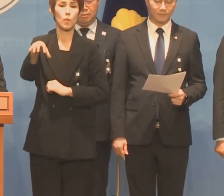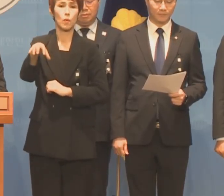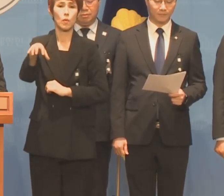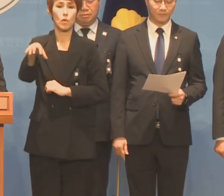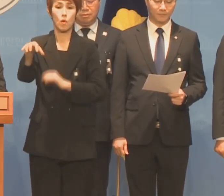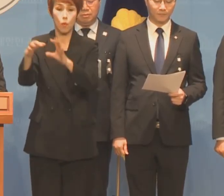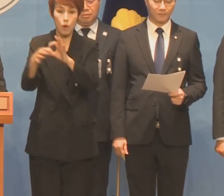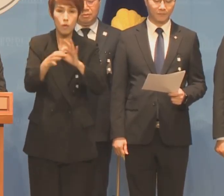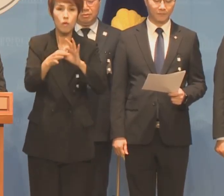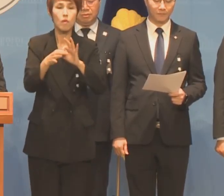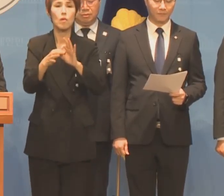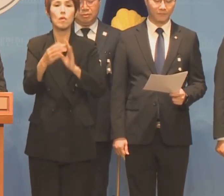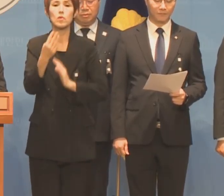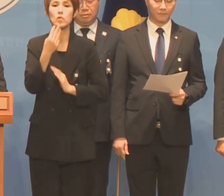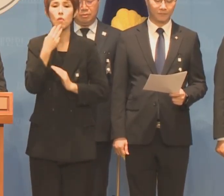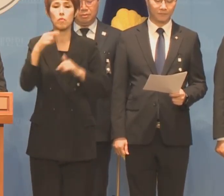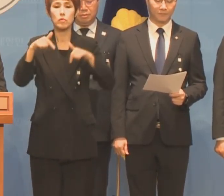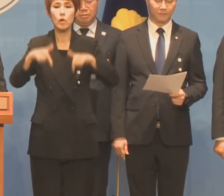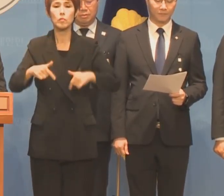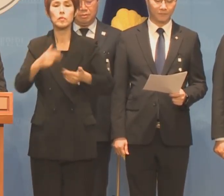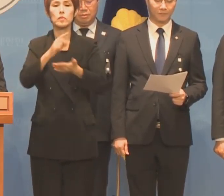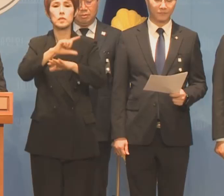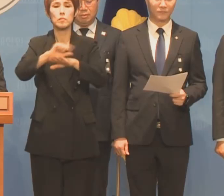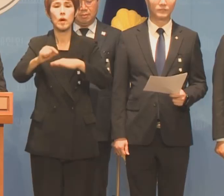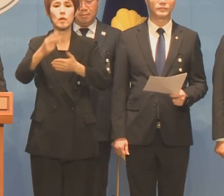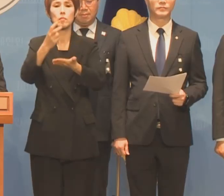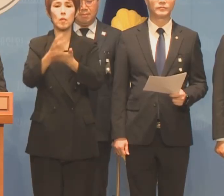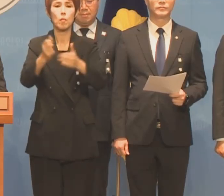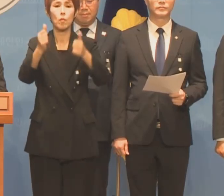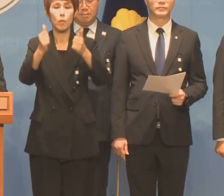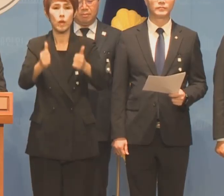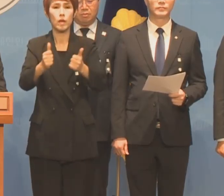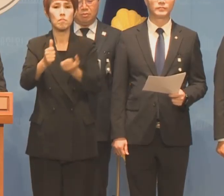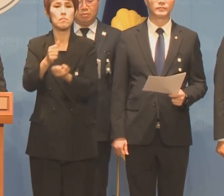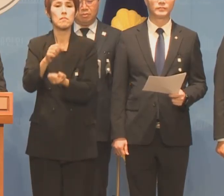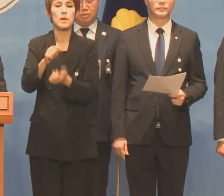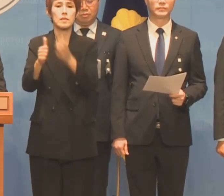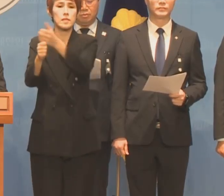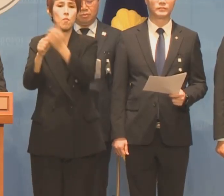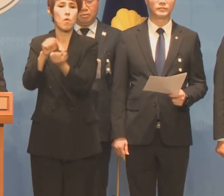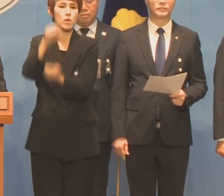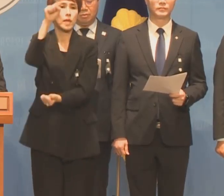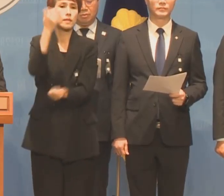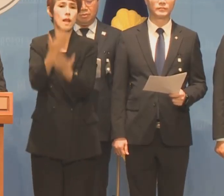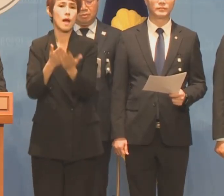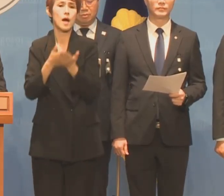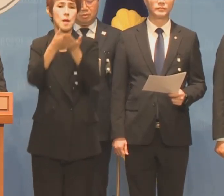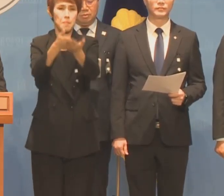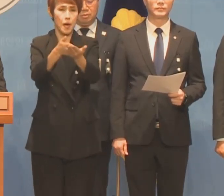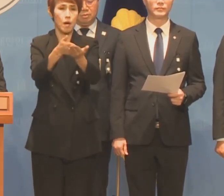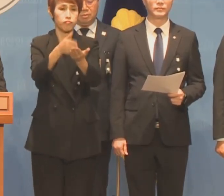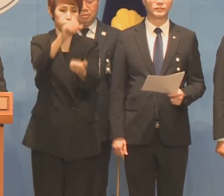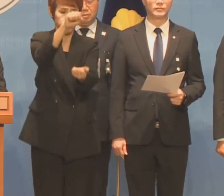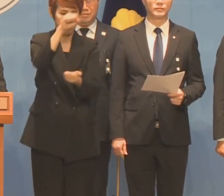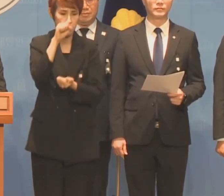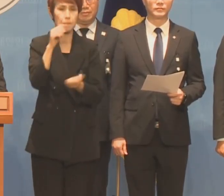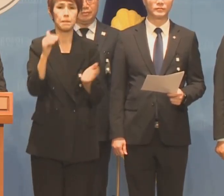관할인 서울 서부지방법원에 체포영장을 청구한 것이고 발부받은